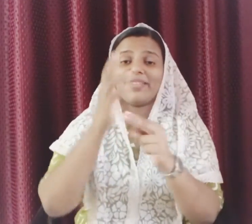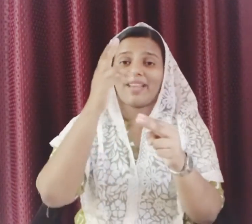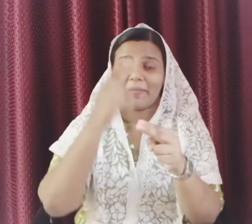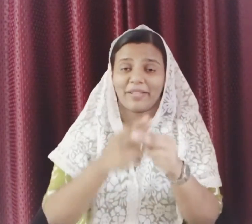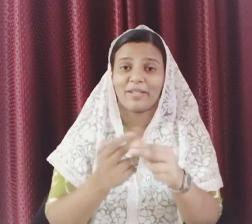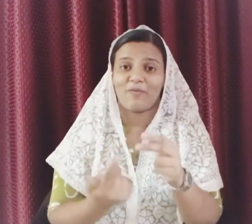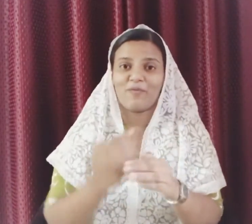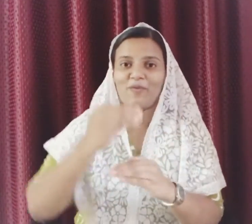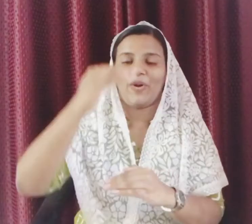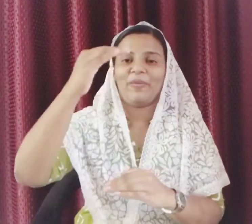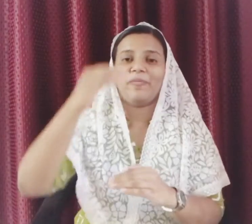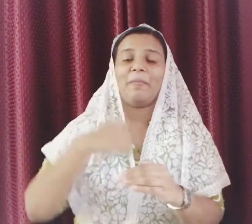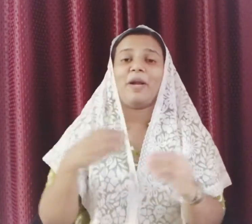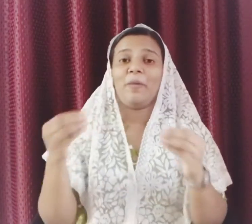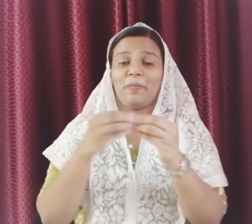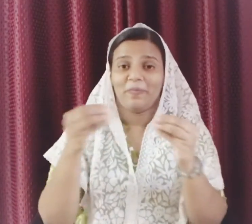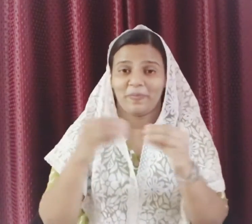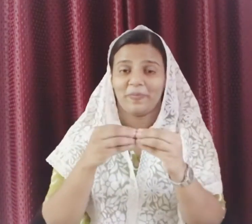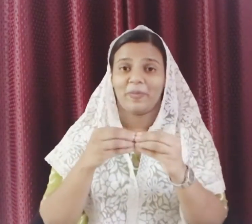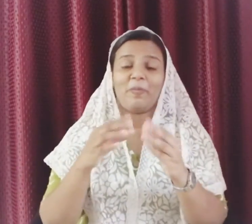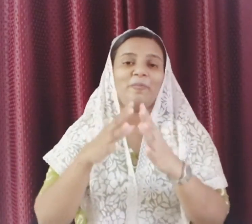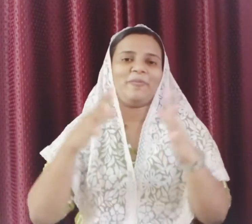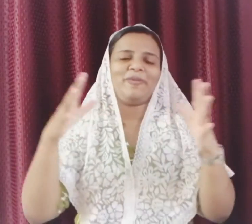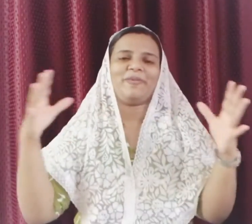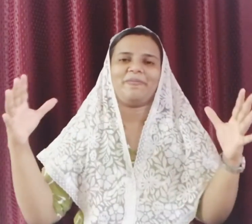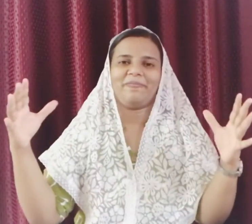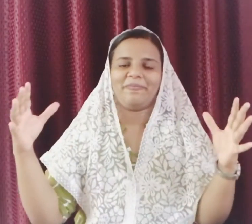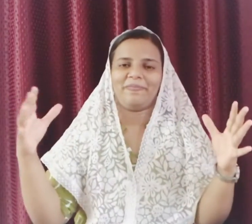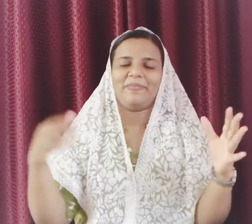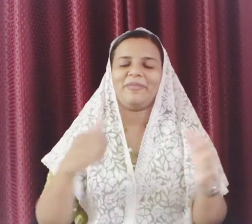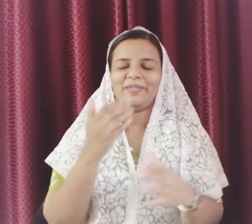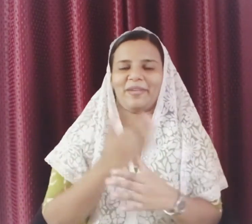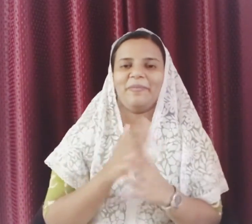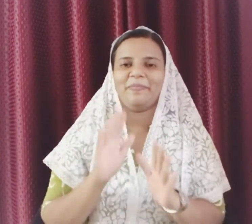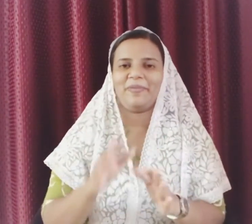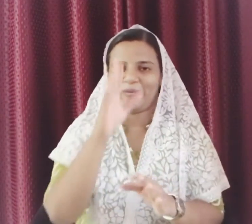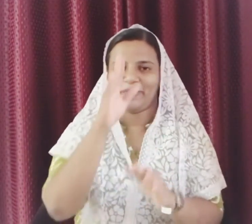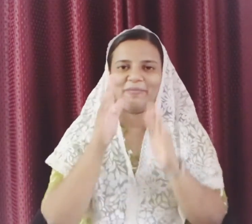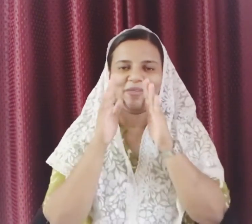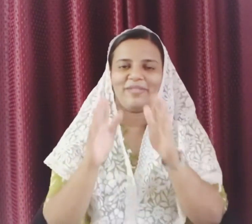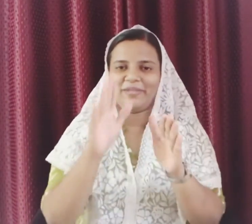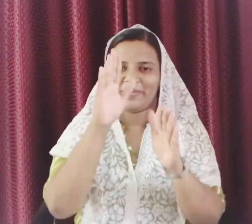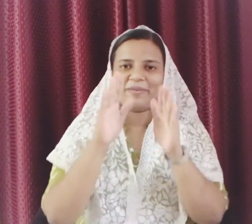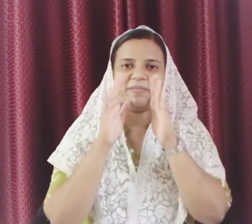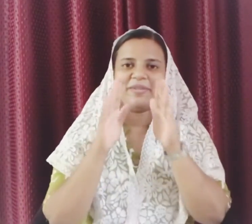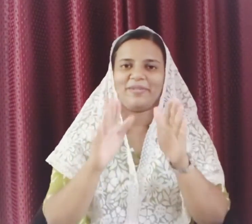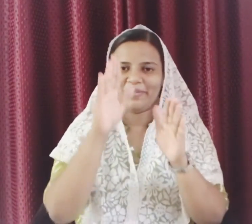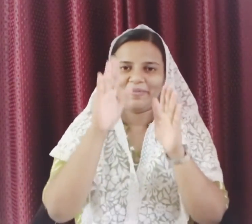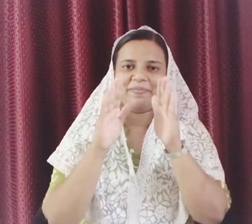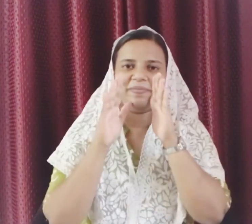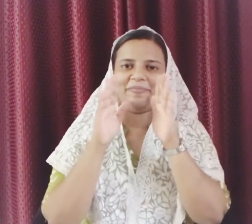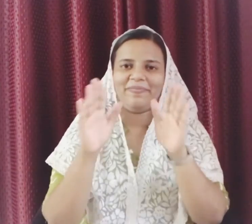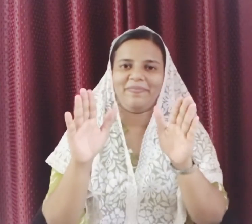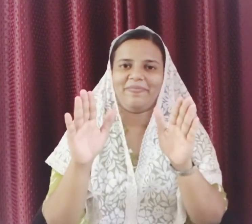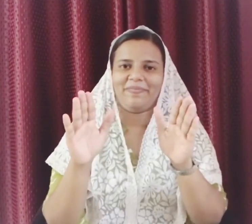ക്രിസ്തുവിൻ്റെ നാമത്തിൽ നമ്മൾ വളരും, നമ്മൾ വർദ്ധിക്കും, നമ്മൾ പെരുകുക തന്നെ ചെയ്യും. ഗോഡ് ബ്ലസ് യു, ഗോഡ് ബ്ലസ് യു, ഗോഡ് ബ്ലസ് യു.